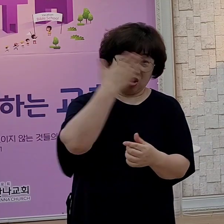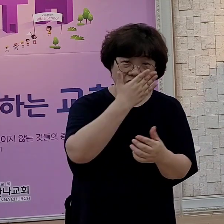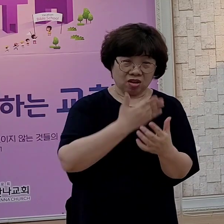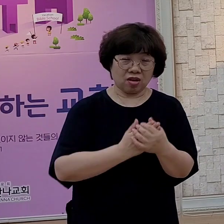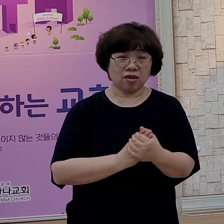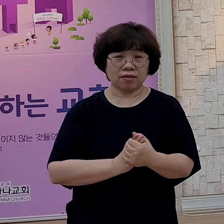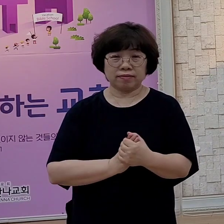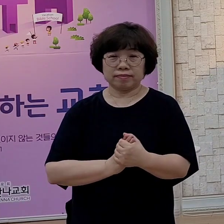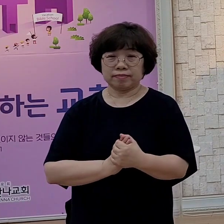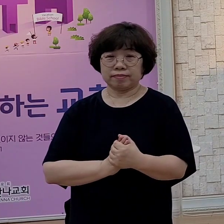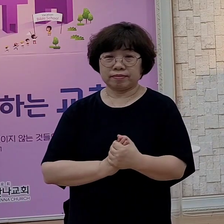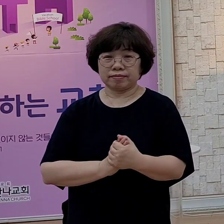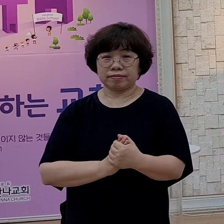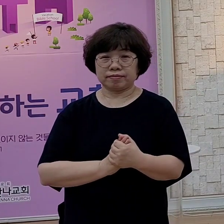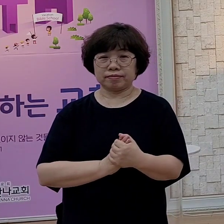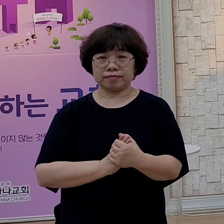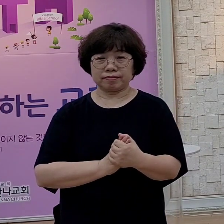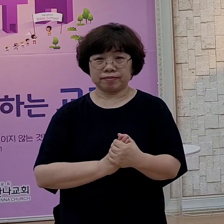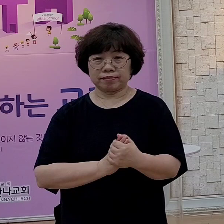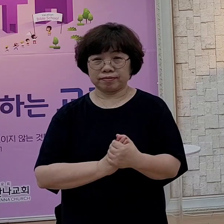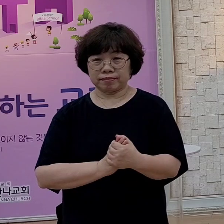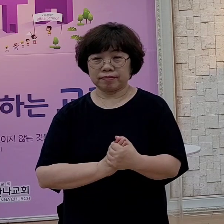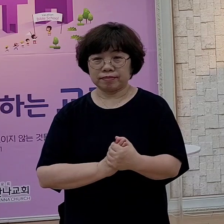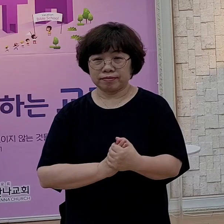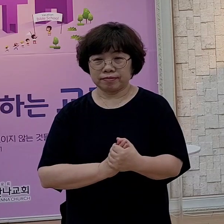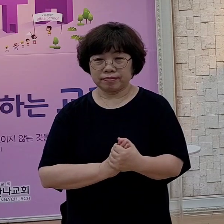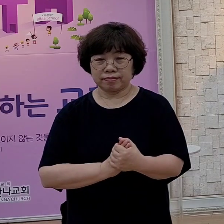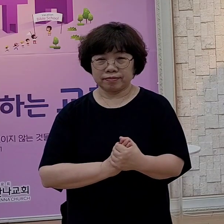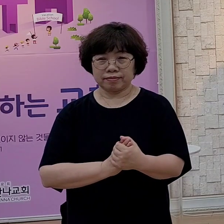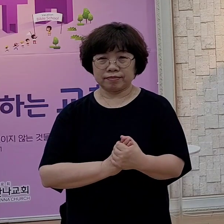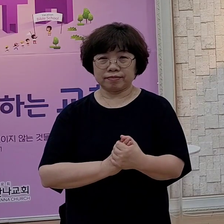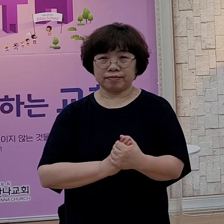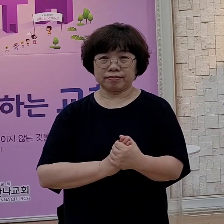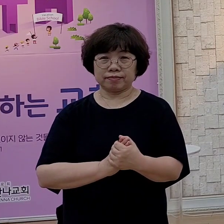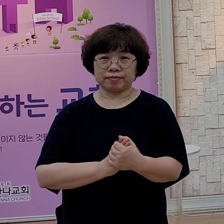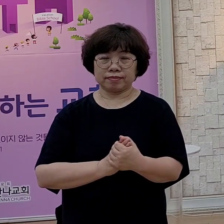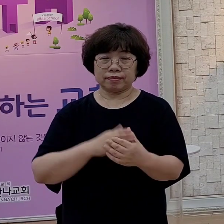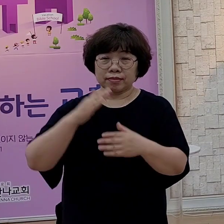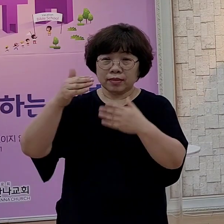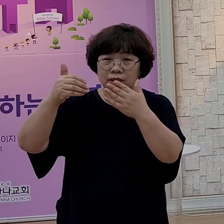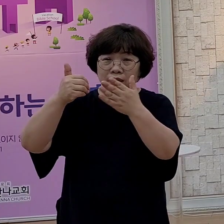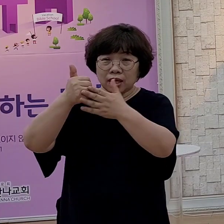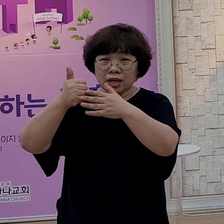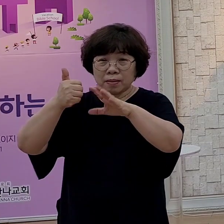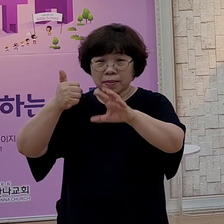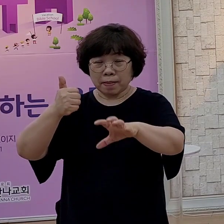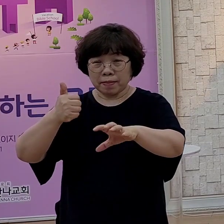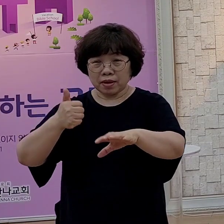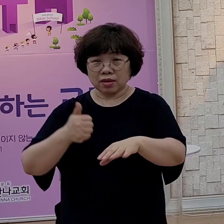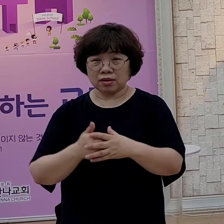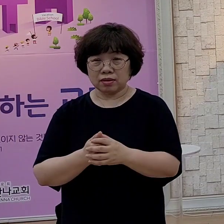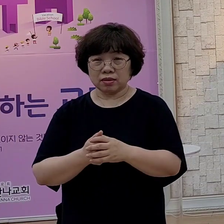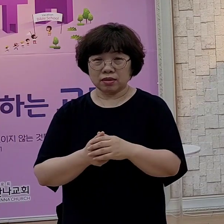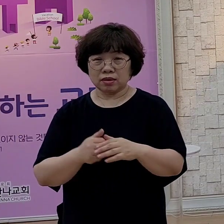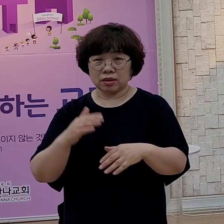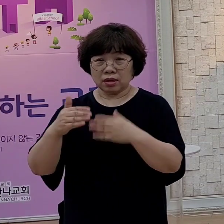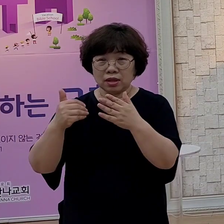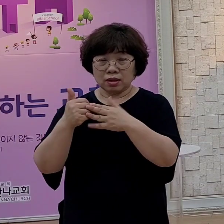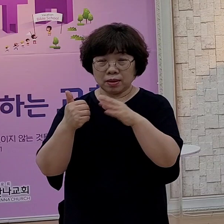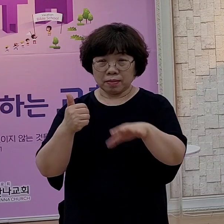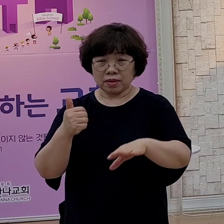말씀이 성결하고 라고 말씀합니다. 여러분 하나님 앞에서 우리가